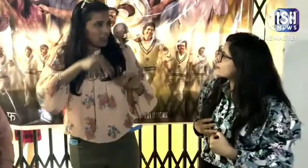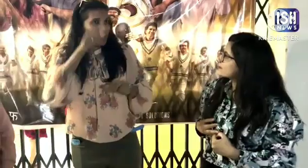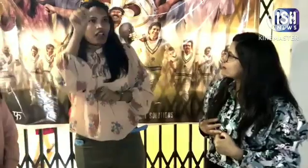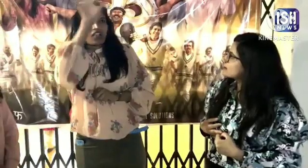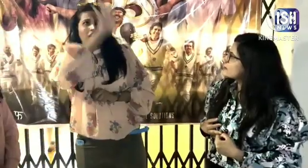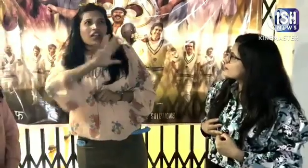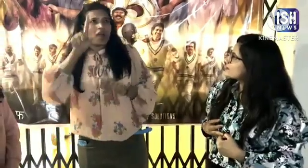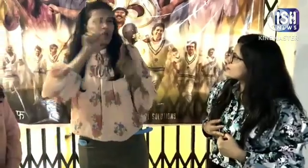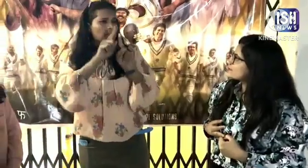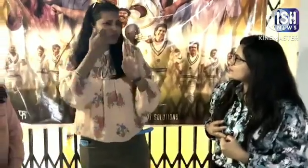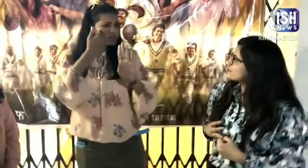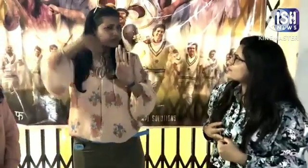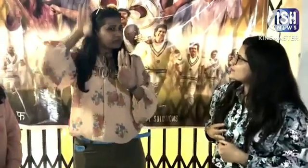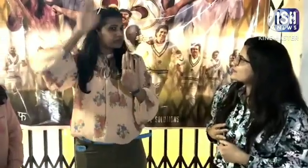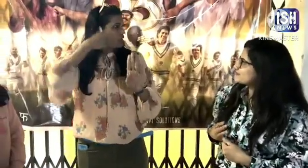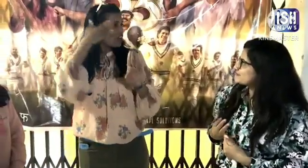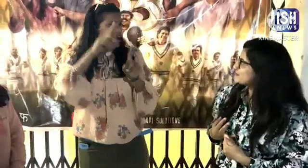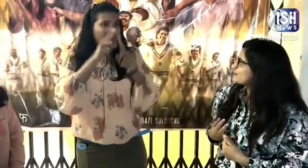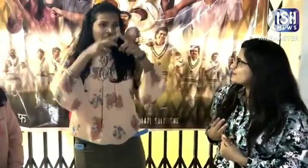बार मुझे ये समझ में आए।